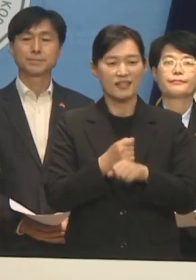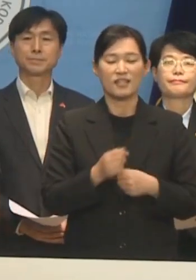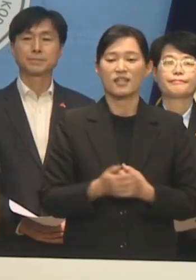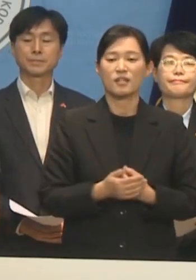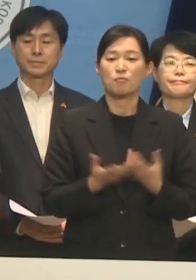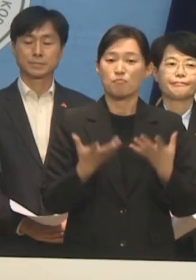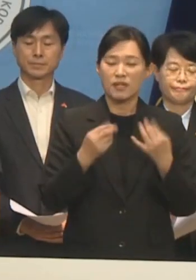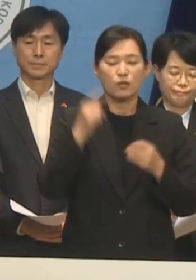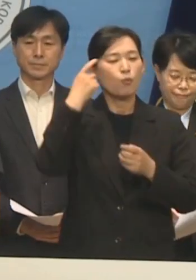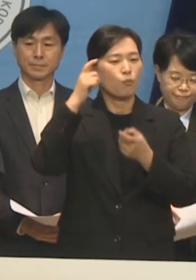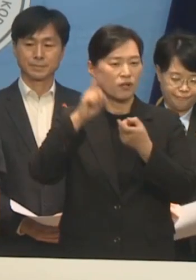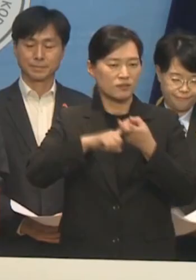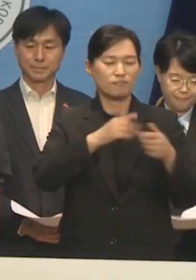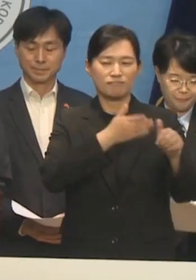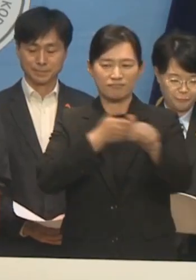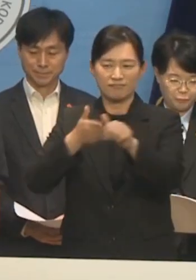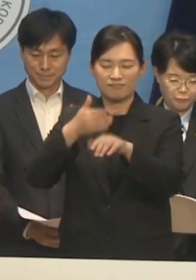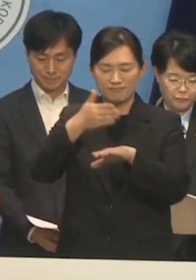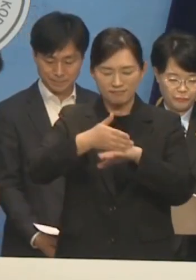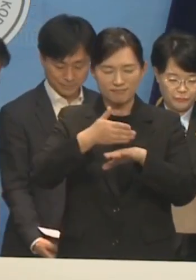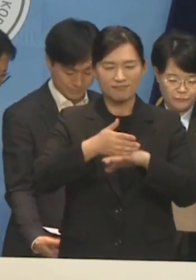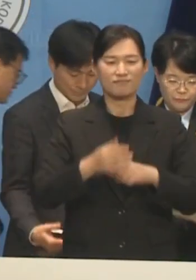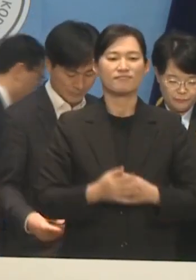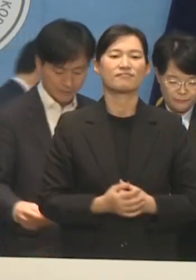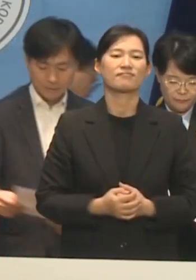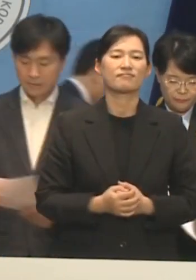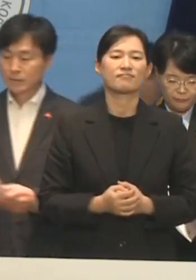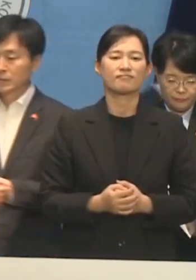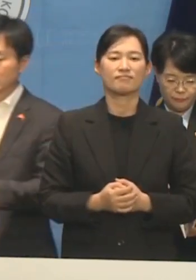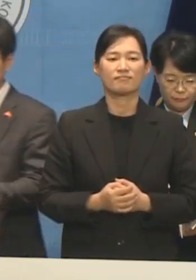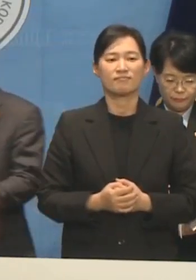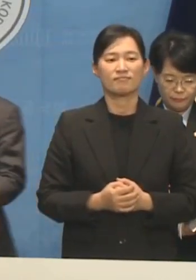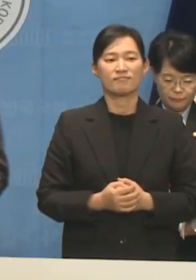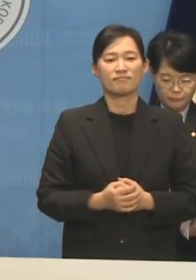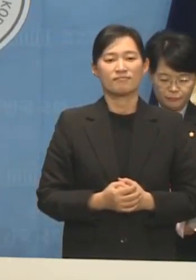기자분들 많은 관심 부탁드립니다. 감사합니다.